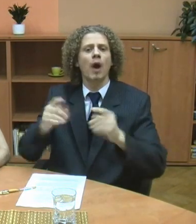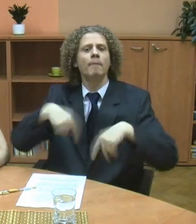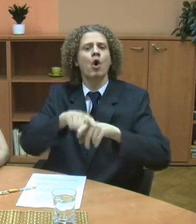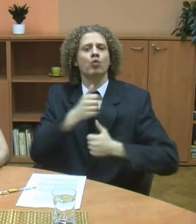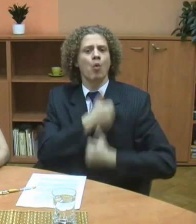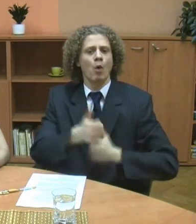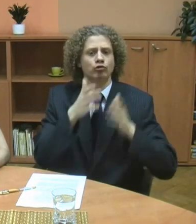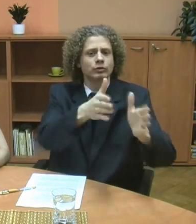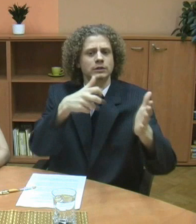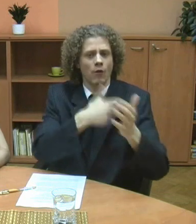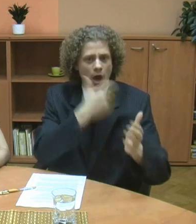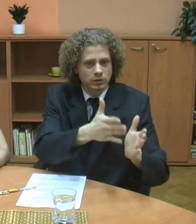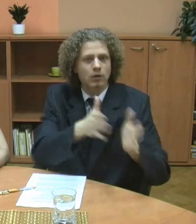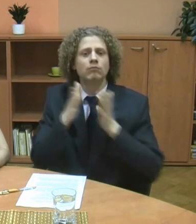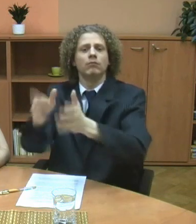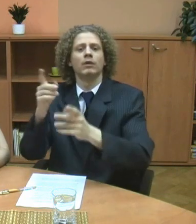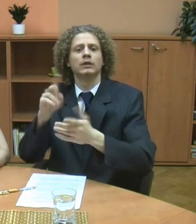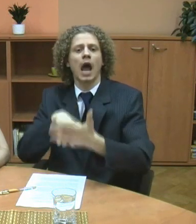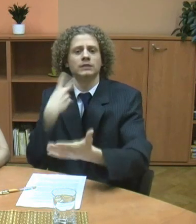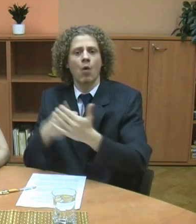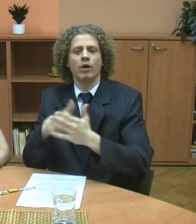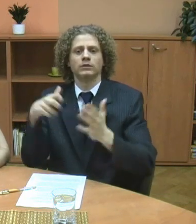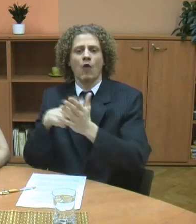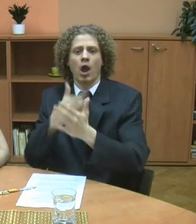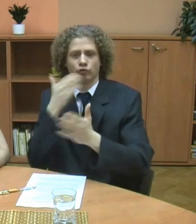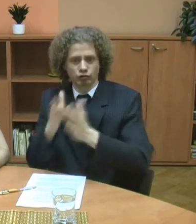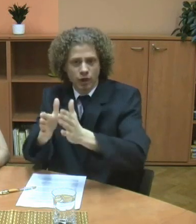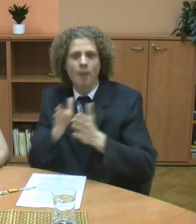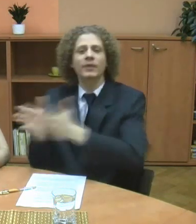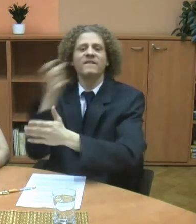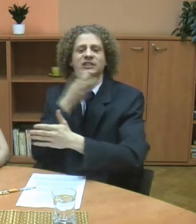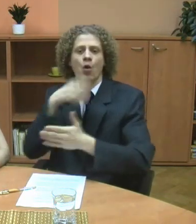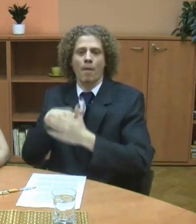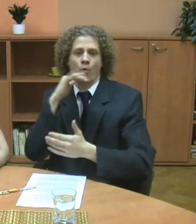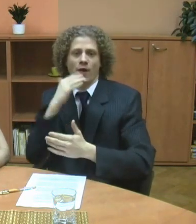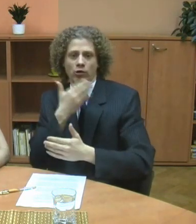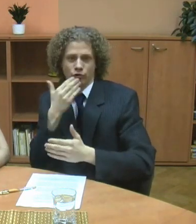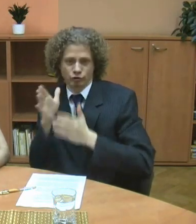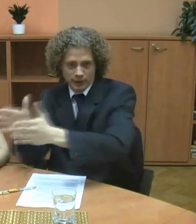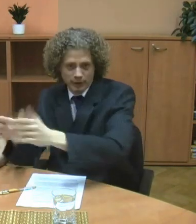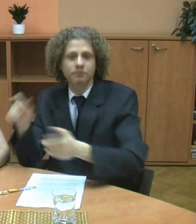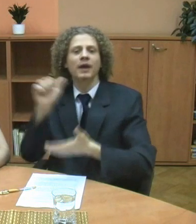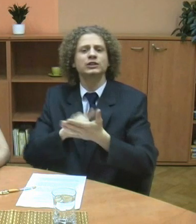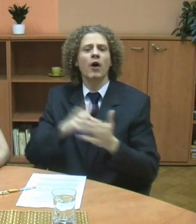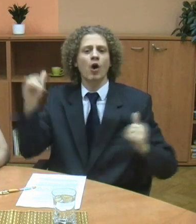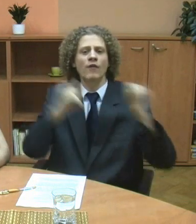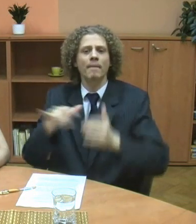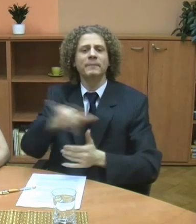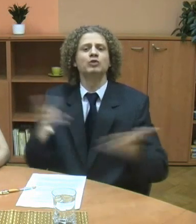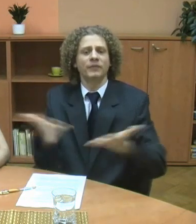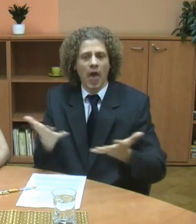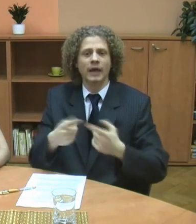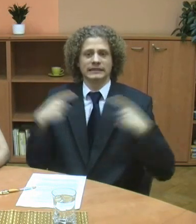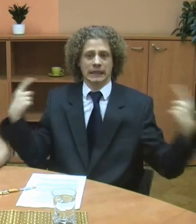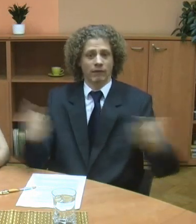Transliterátory znakované češtiny a vizualizátory mluvené češtiny. Tisková konference se konala ve velké zasedací